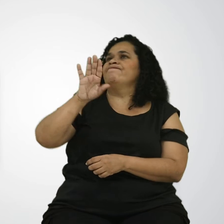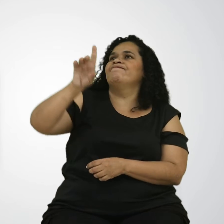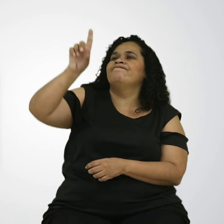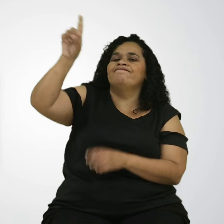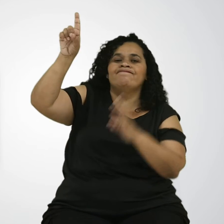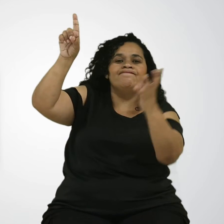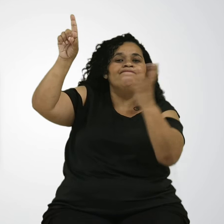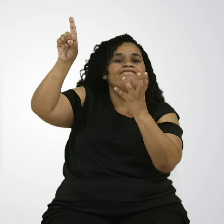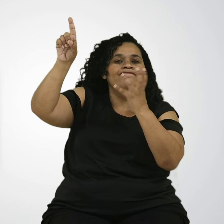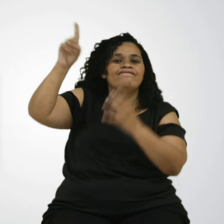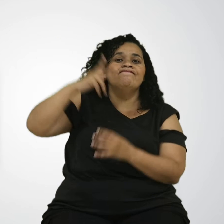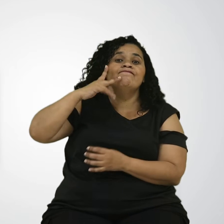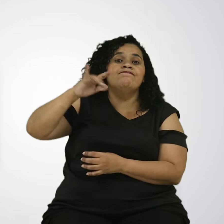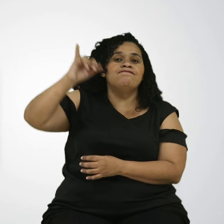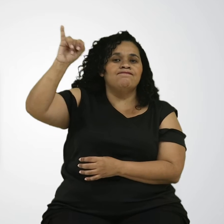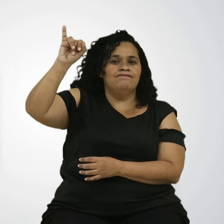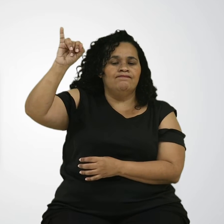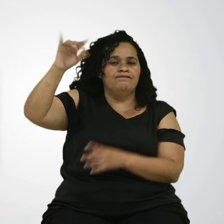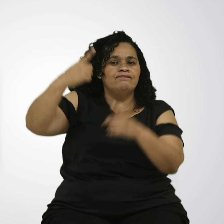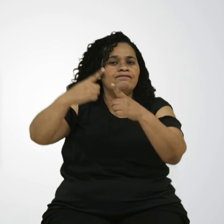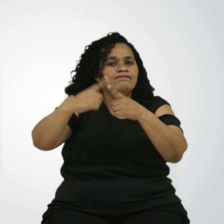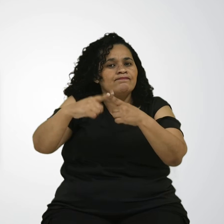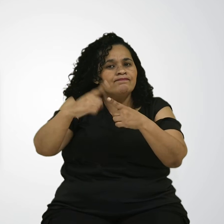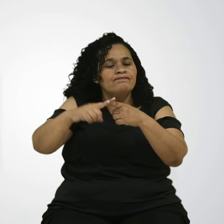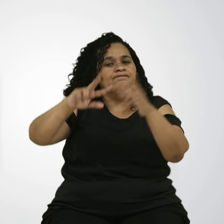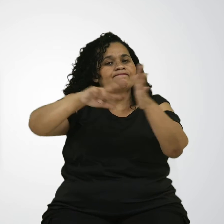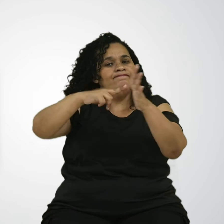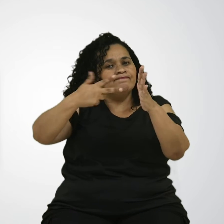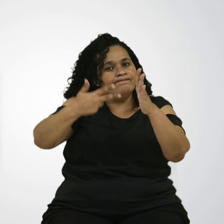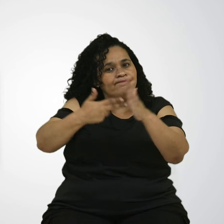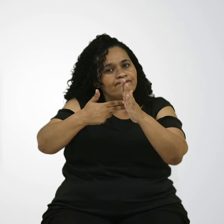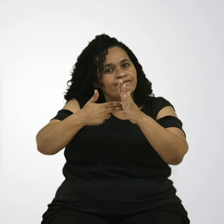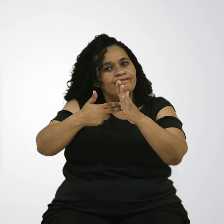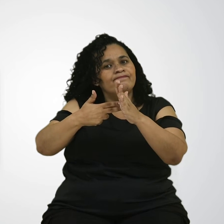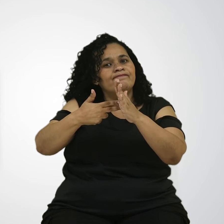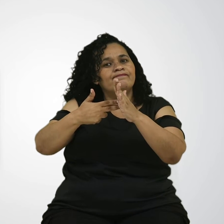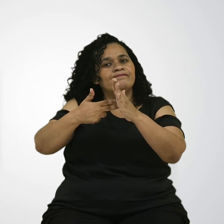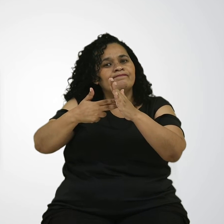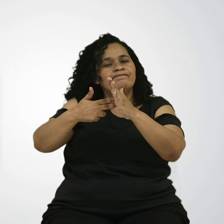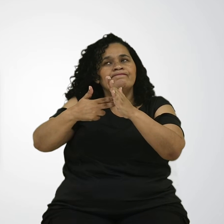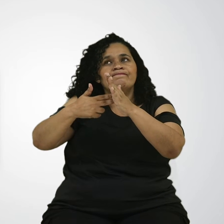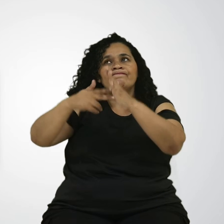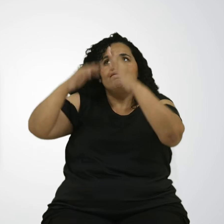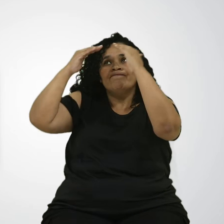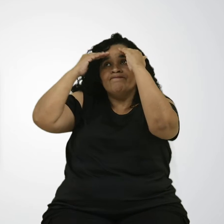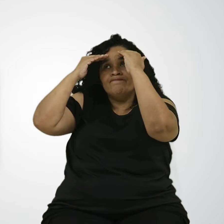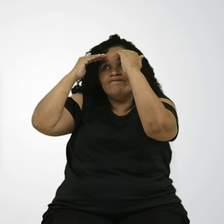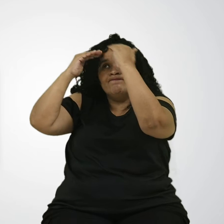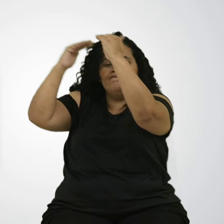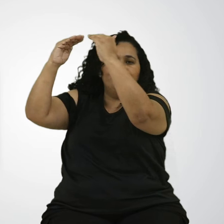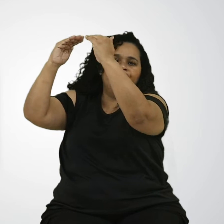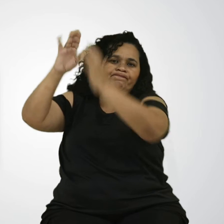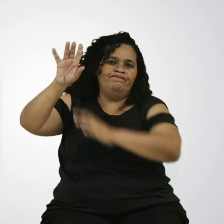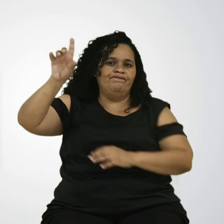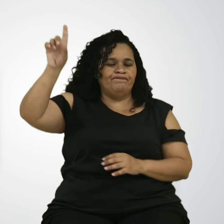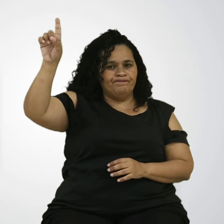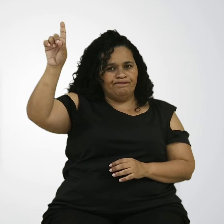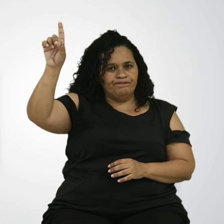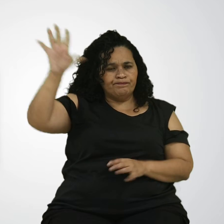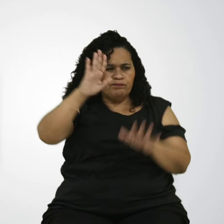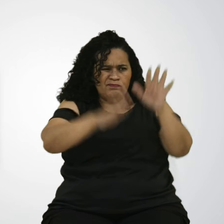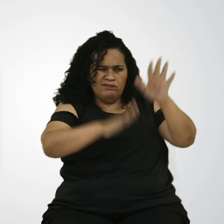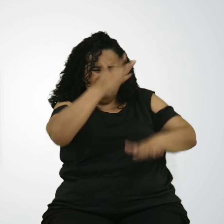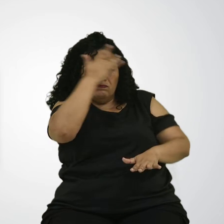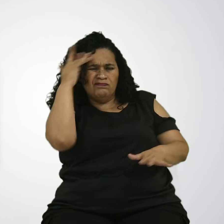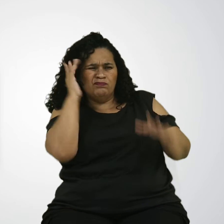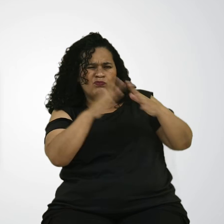parte. Sujeição. E não tem a ver com subordinação, né? Que às vezes as pessoas confundem sujeição com subordinação.